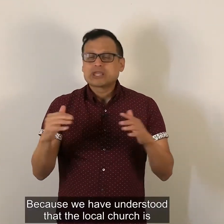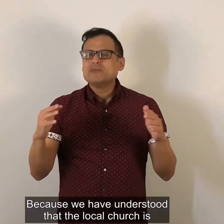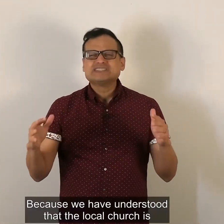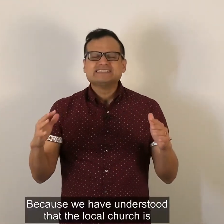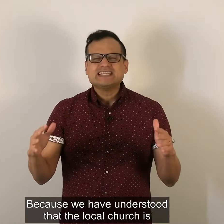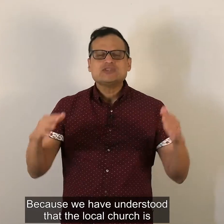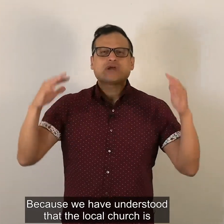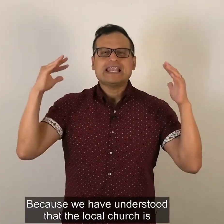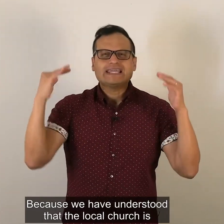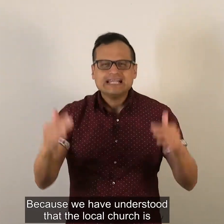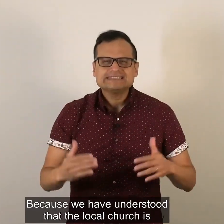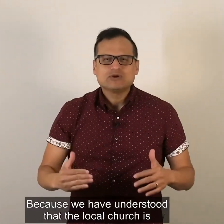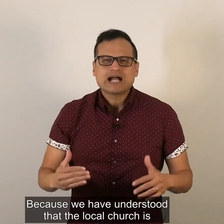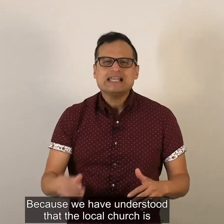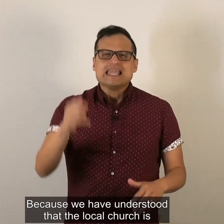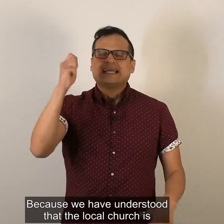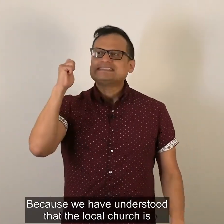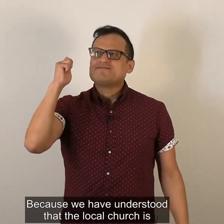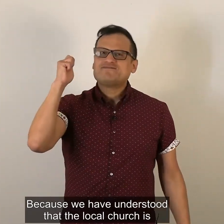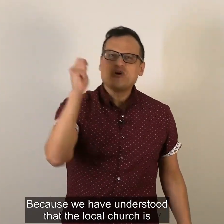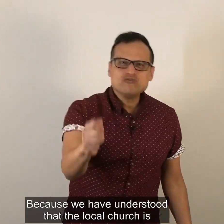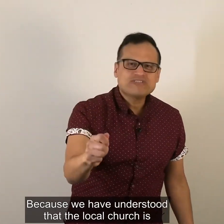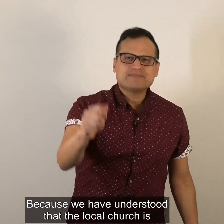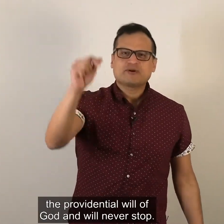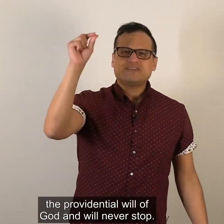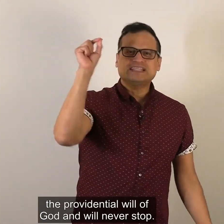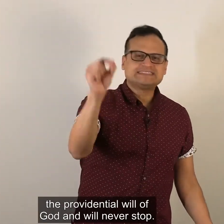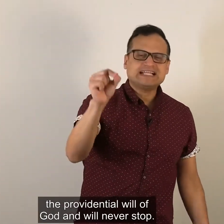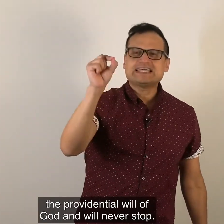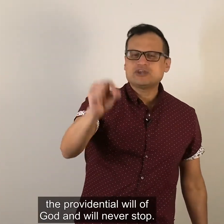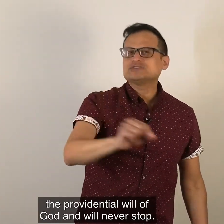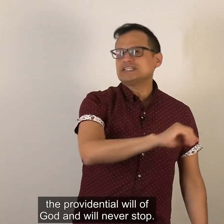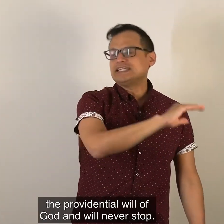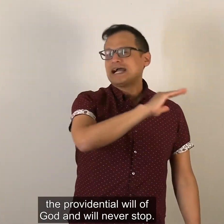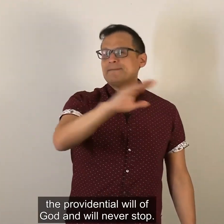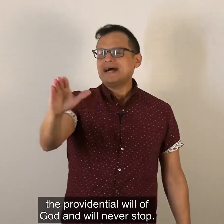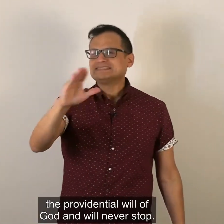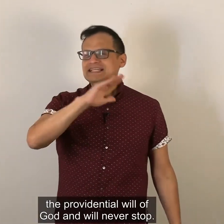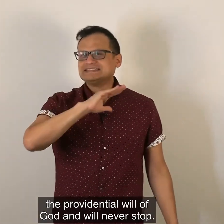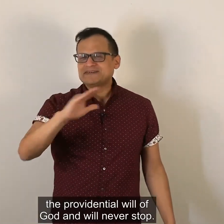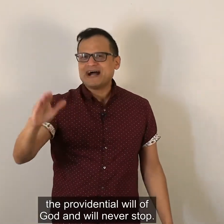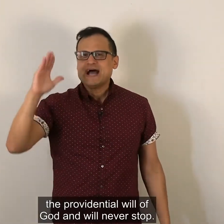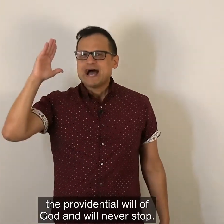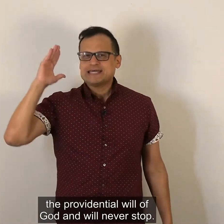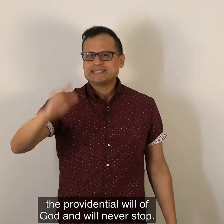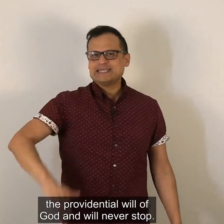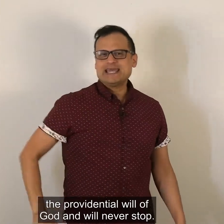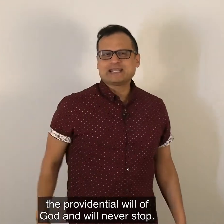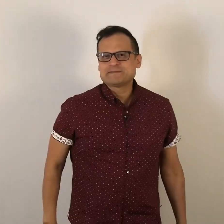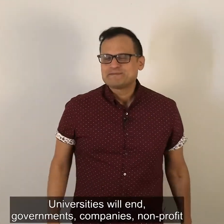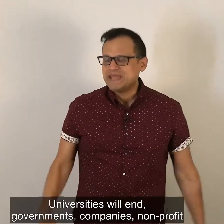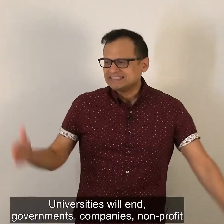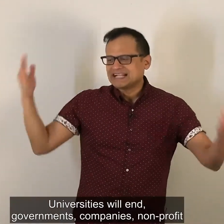hemos entendido que la iglesia local es la voluntad providencial de Dios y jamás se va a detener. Mira, se acabarán